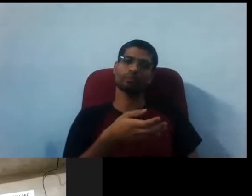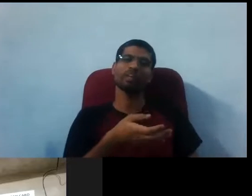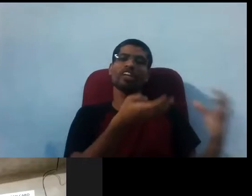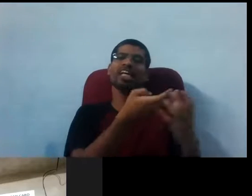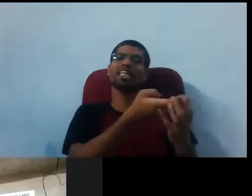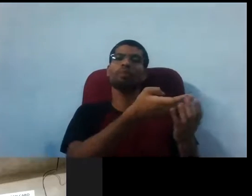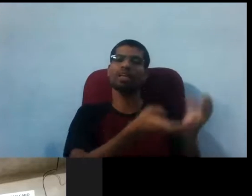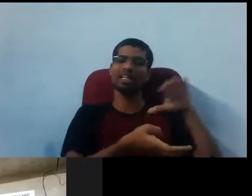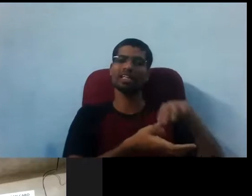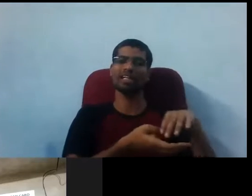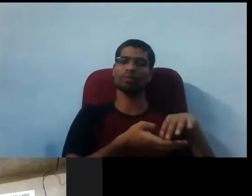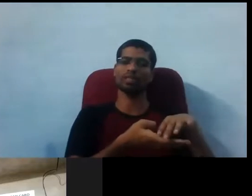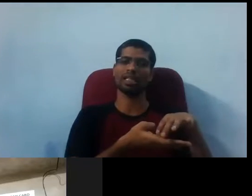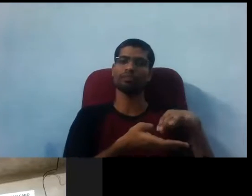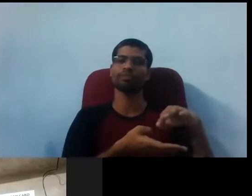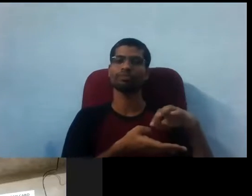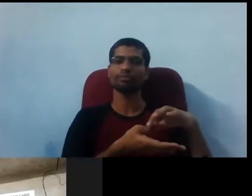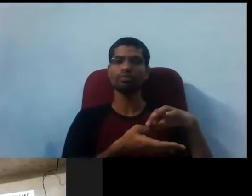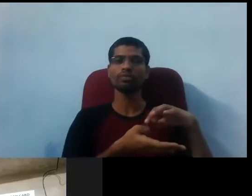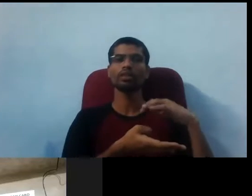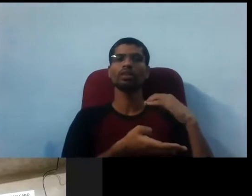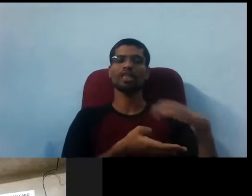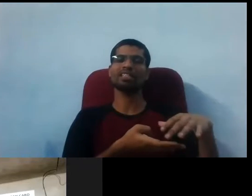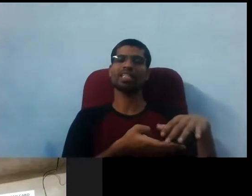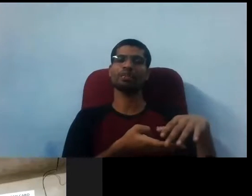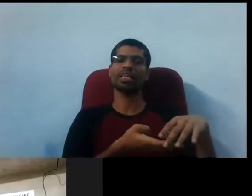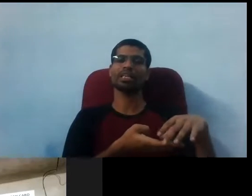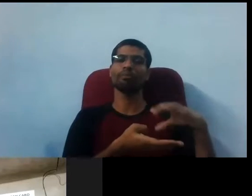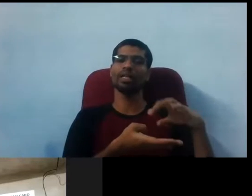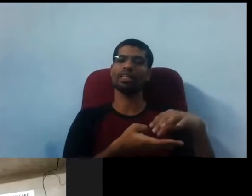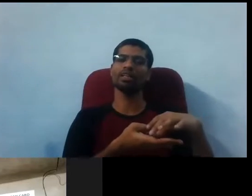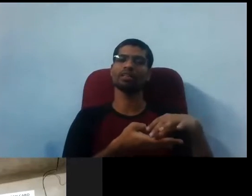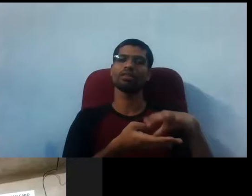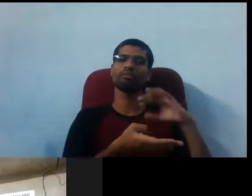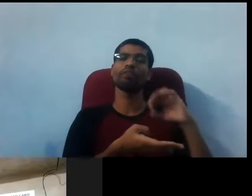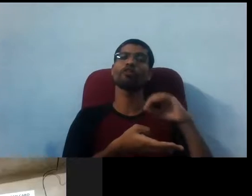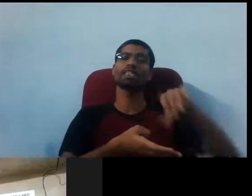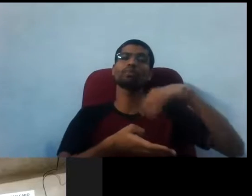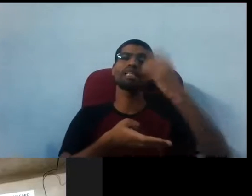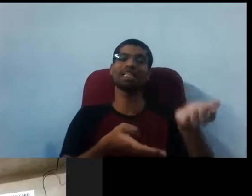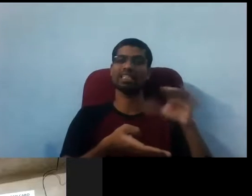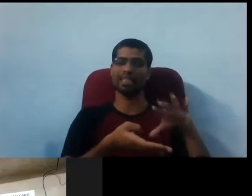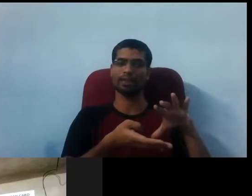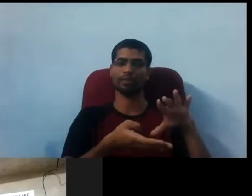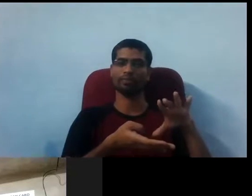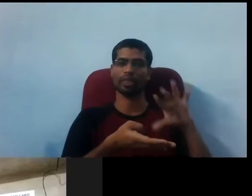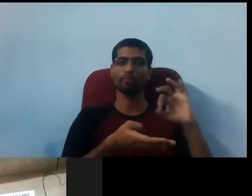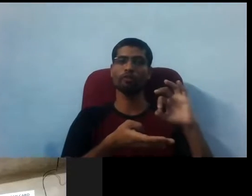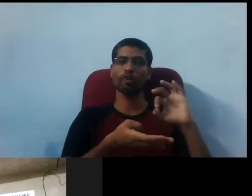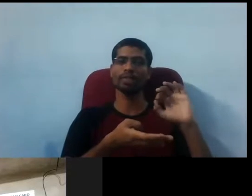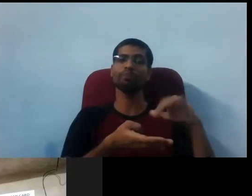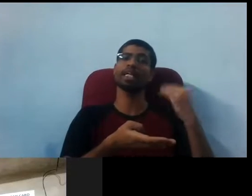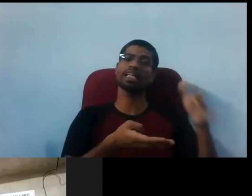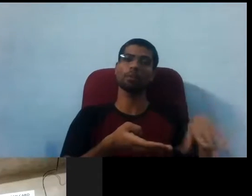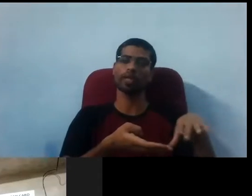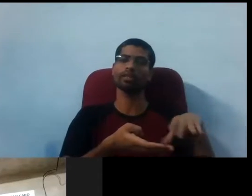नहीं है, पिघलने के पहले ही निकल गया। मतलब कॉल्सिनेशन में क्या कर रहे हैं, मेटल बिफोर इट्स मेल्टिंग स्टेट,